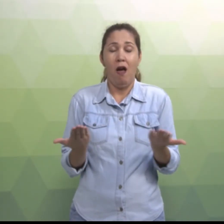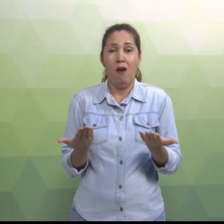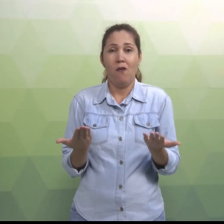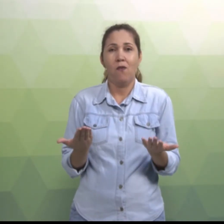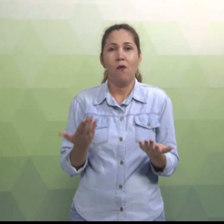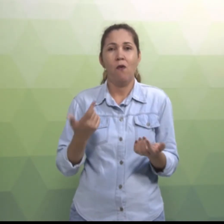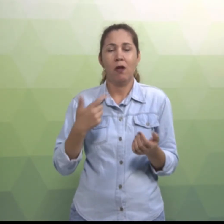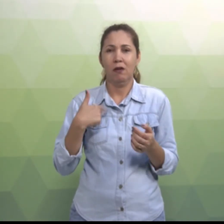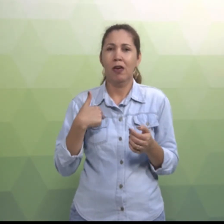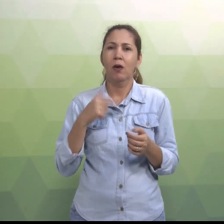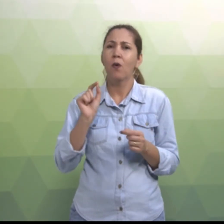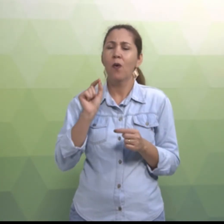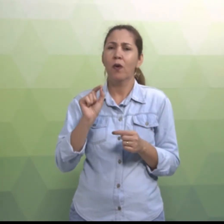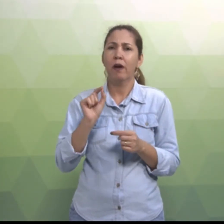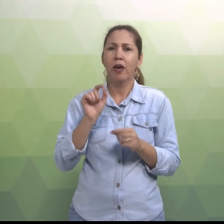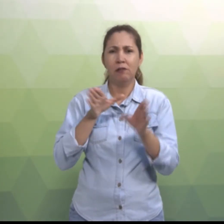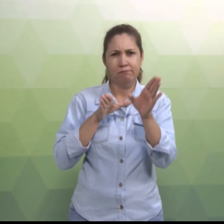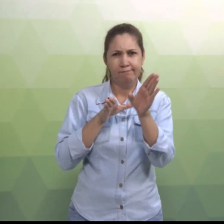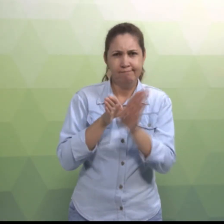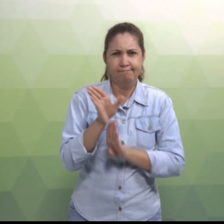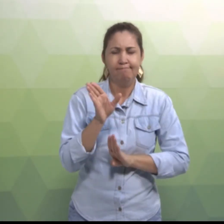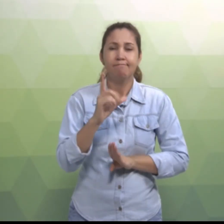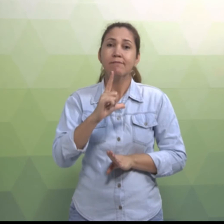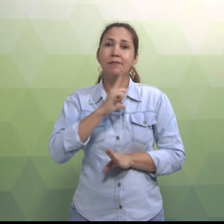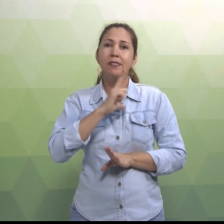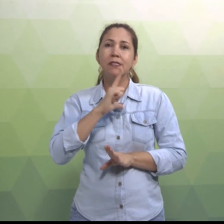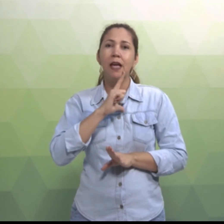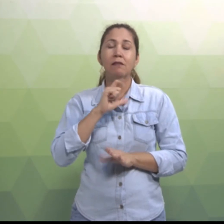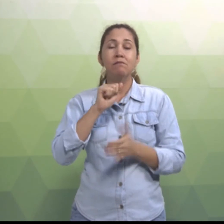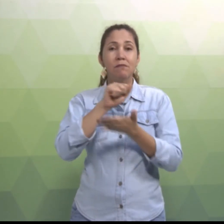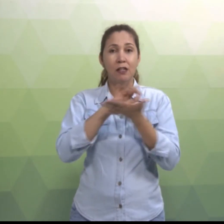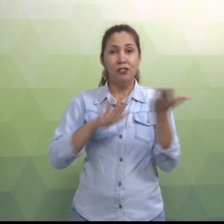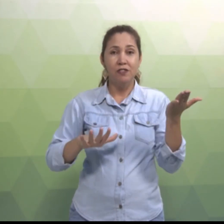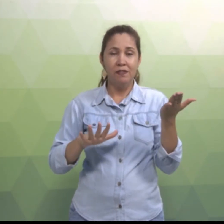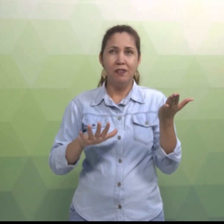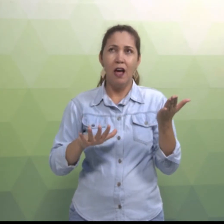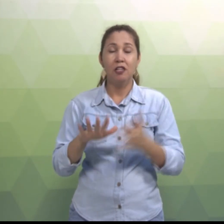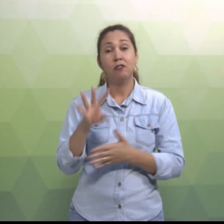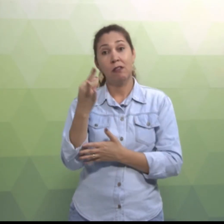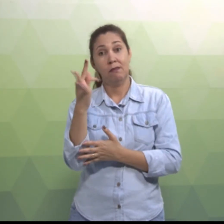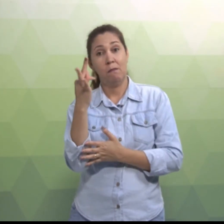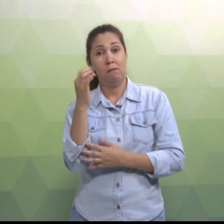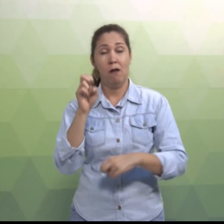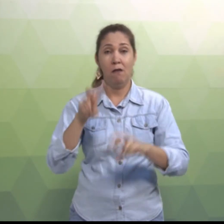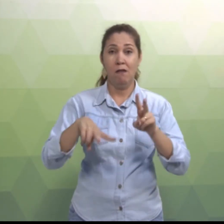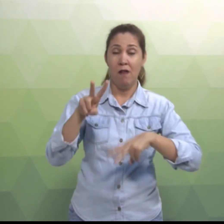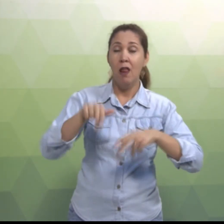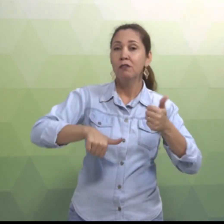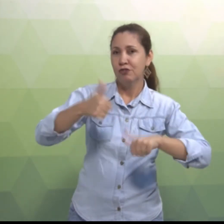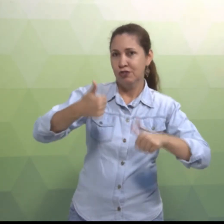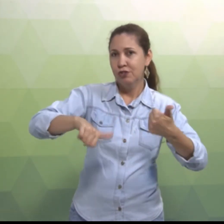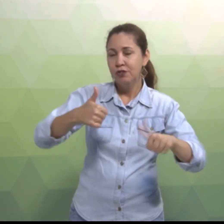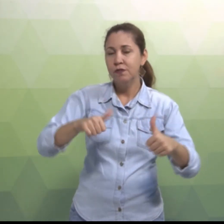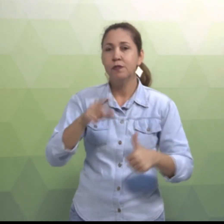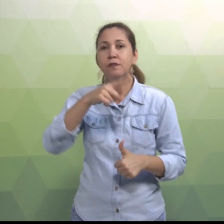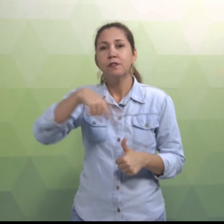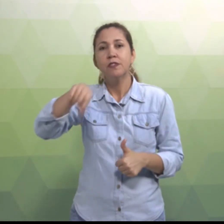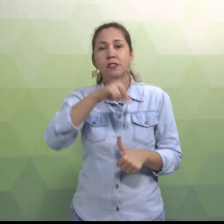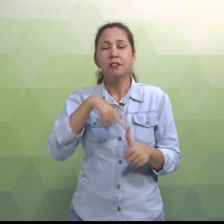Então, agora, eu vou orientar vocês quanto à atividade avaliativa. Vocês